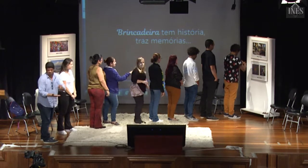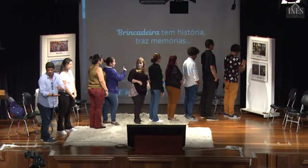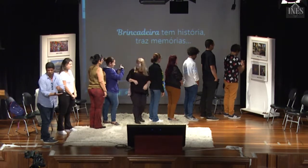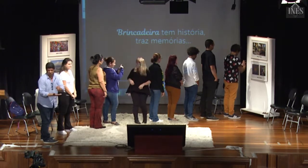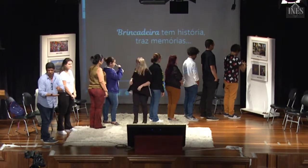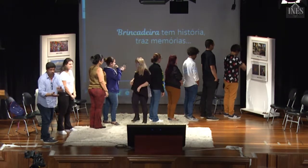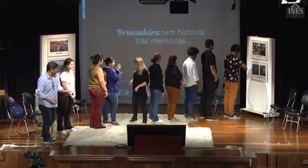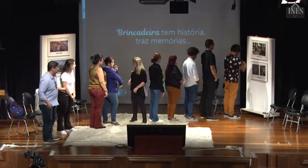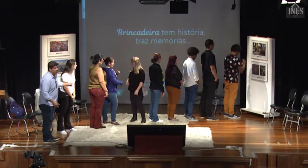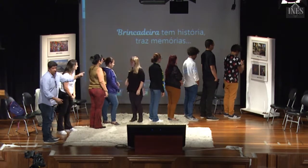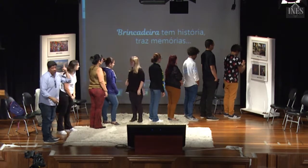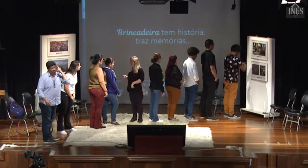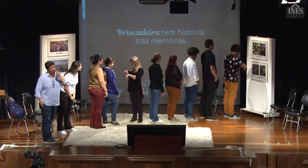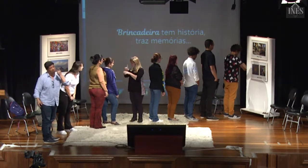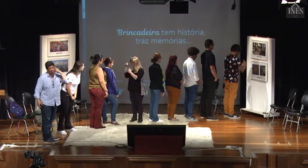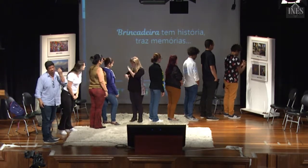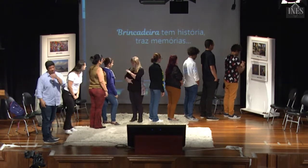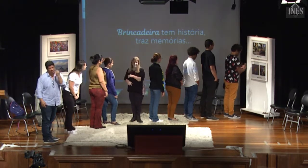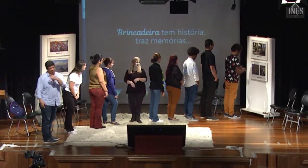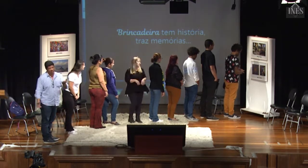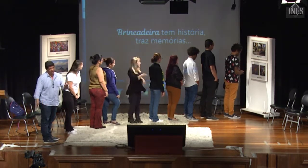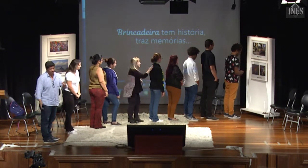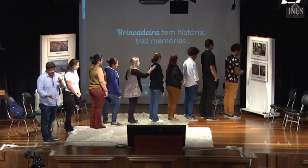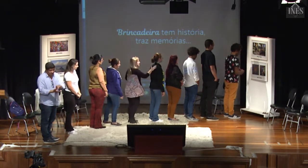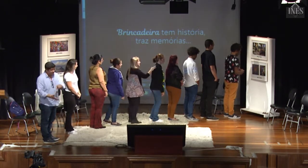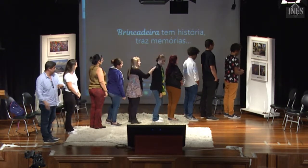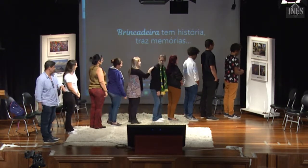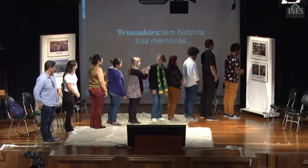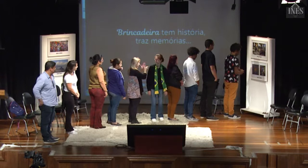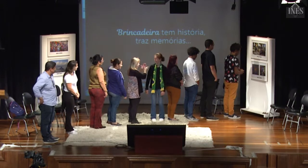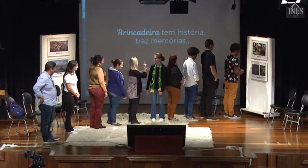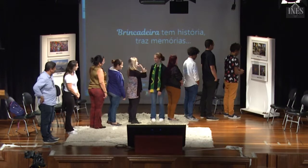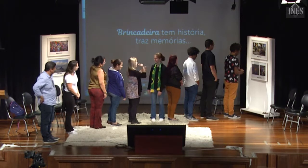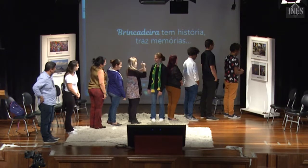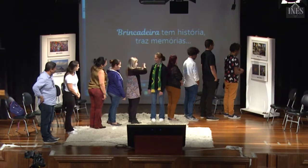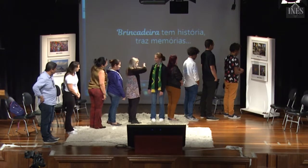É básico, né, gente? Pra surdo é moleza.